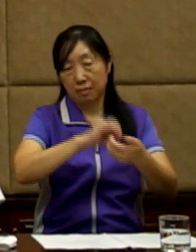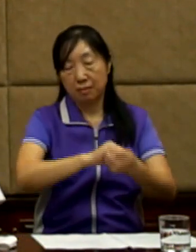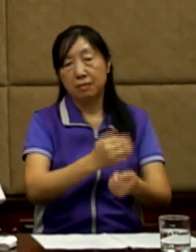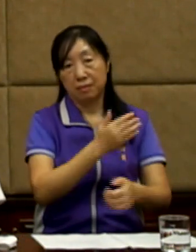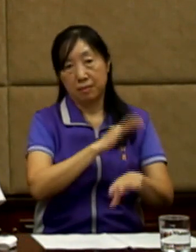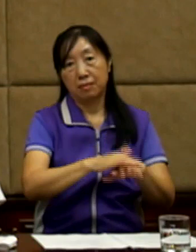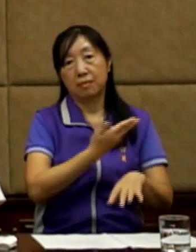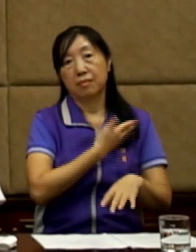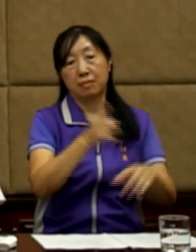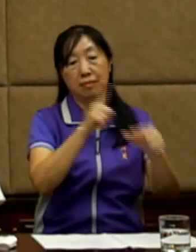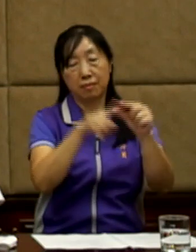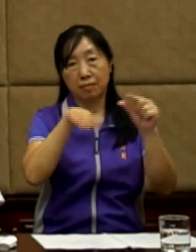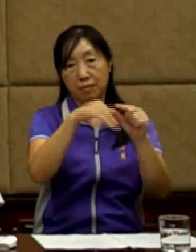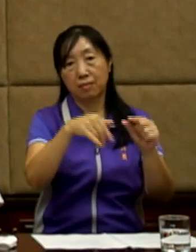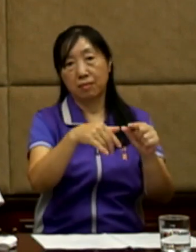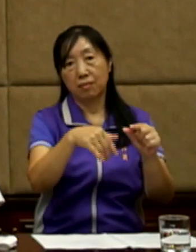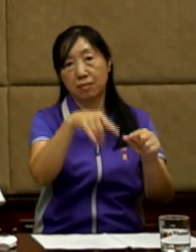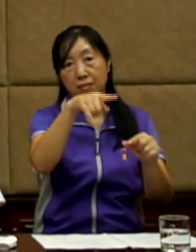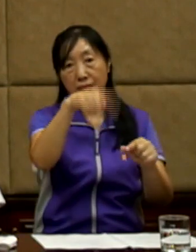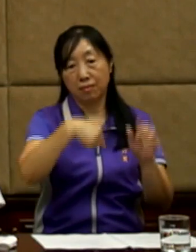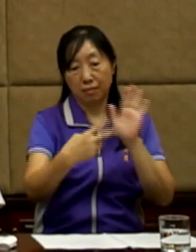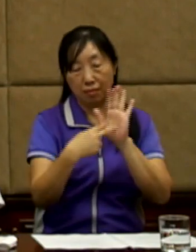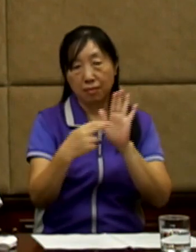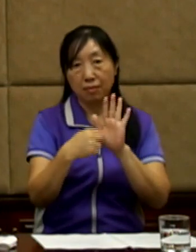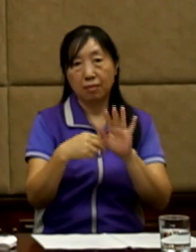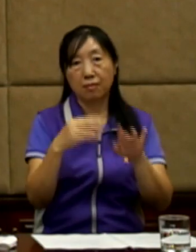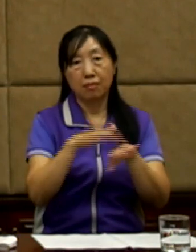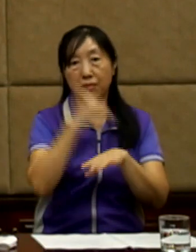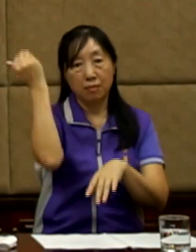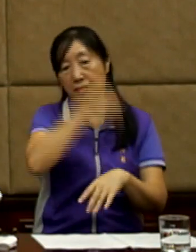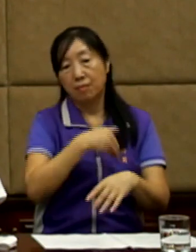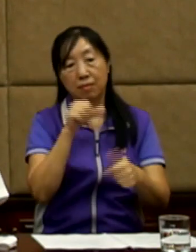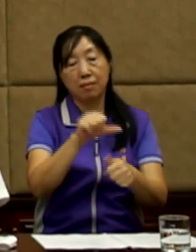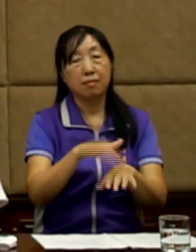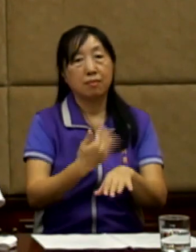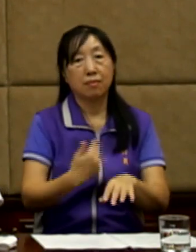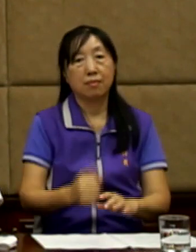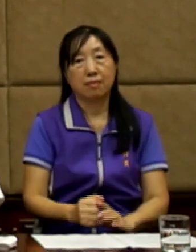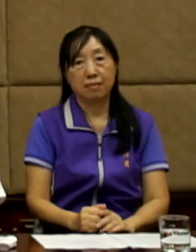述意见。不会去突袭的、啊，